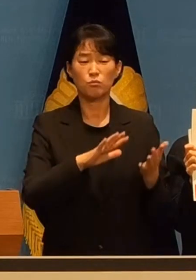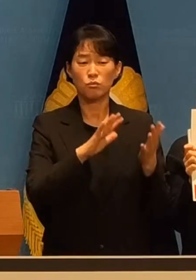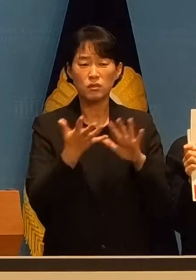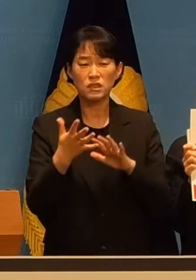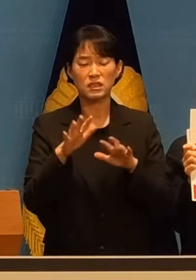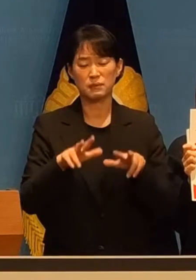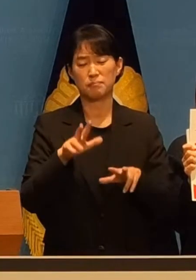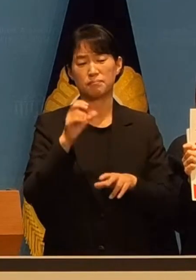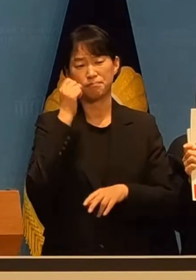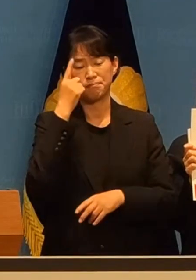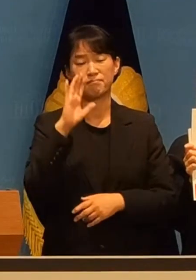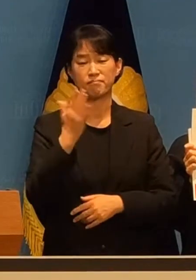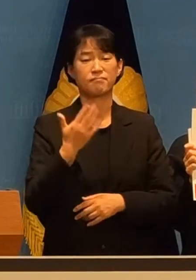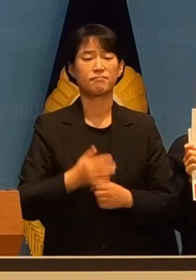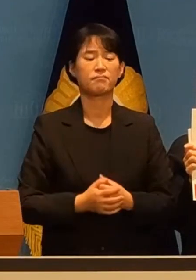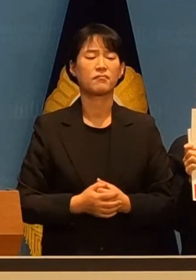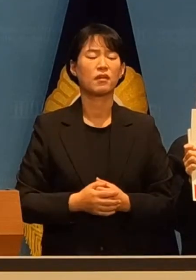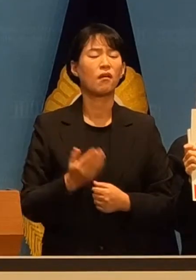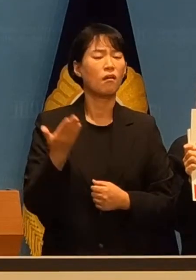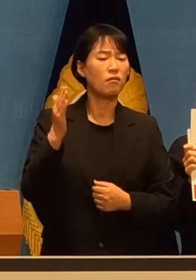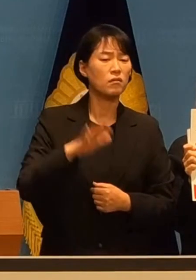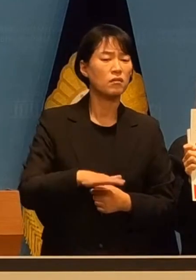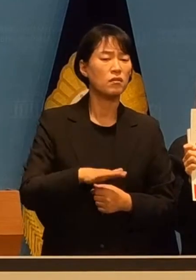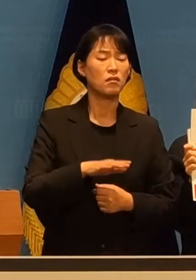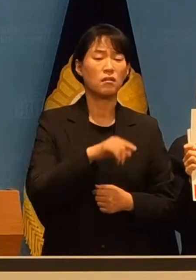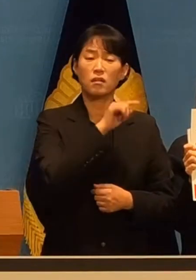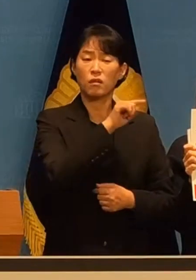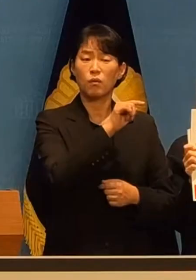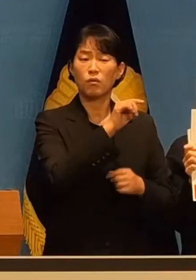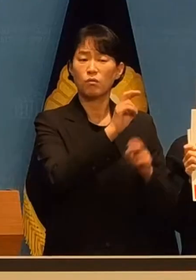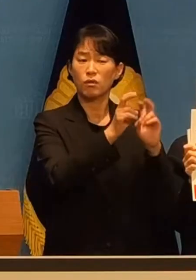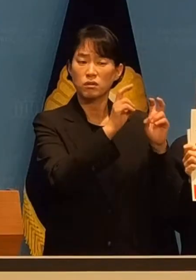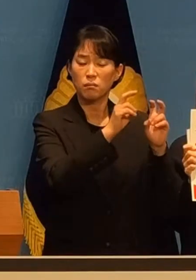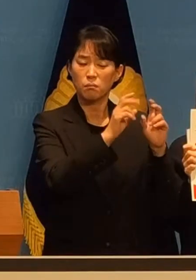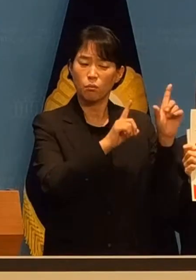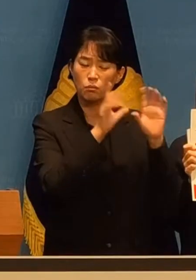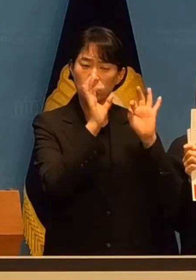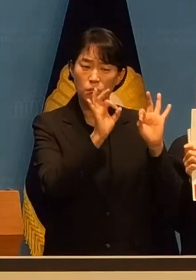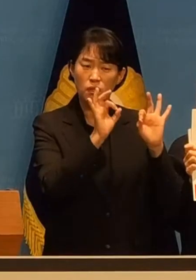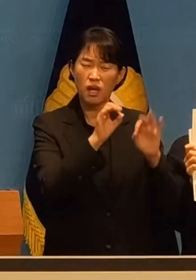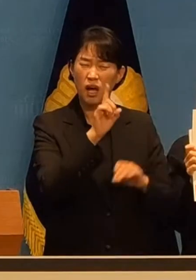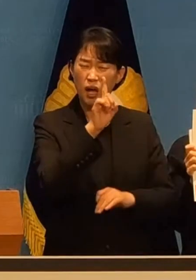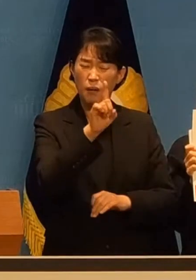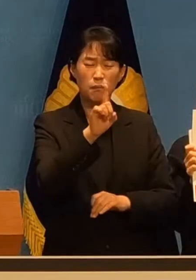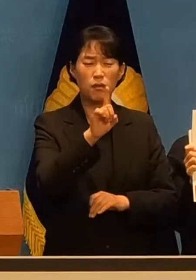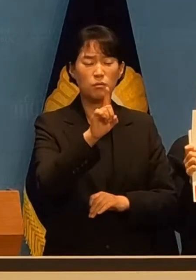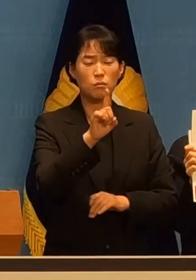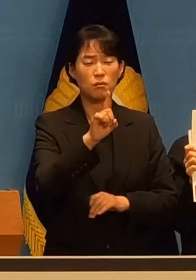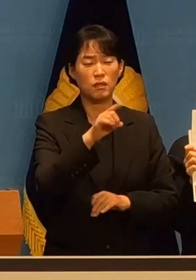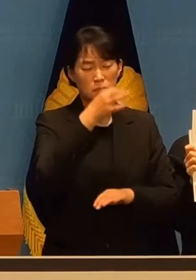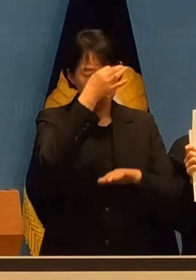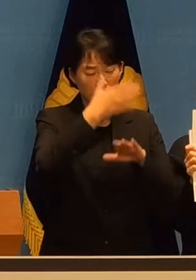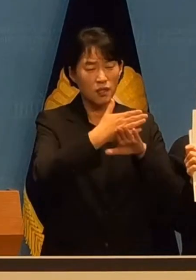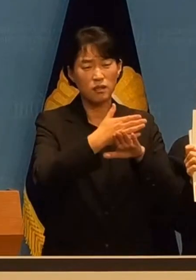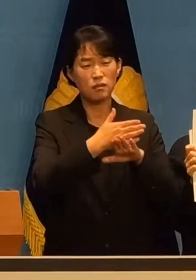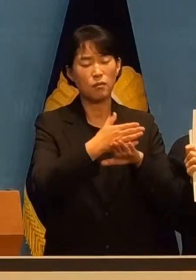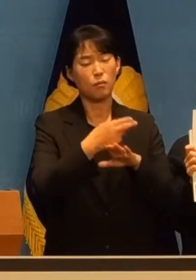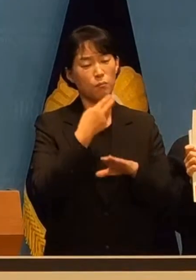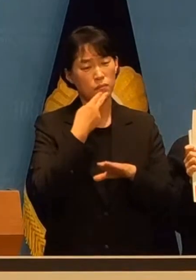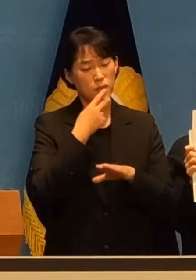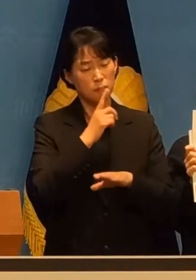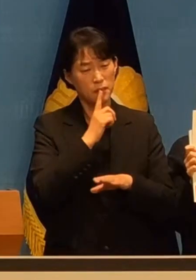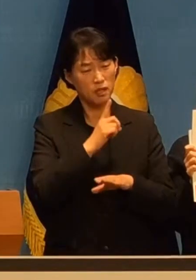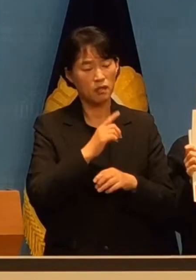달이 되었습니다. 그런데 쿠팡의 모습에서 단 한마디도 제대로 된 사과가 없었다는